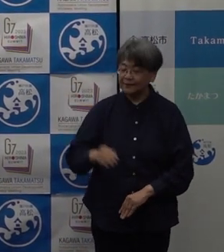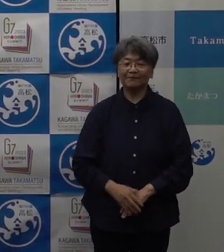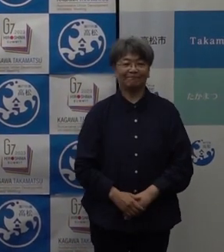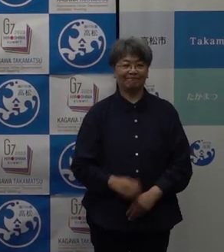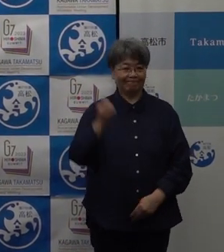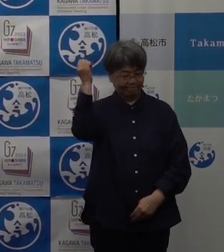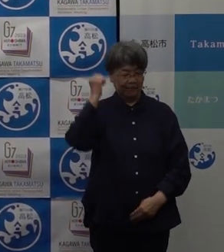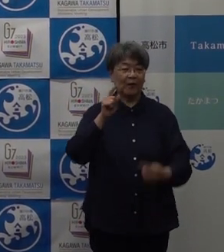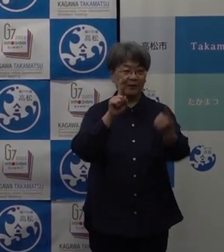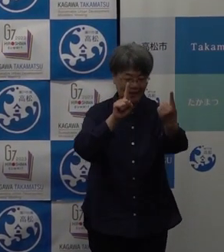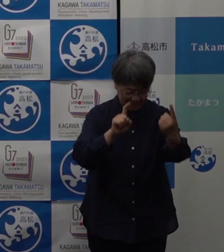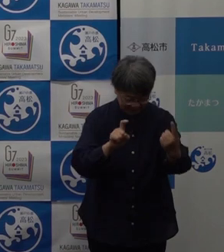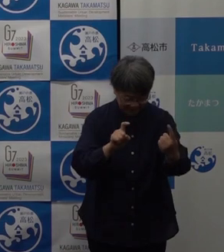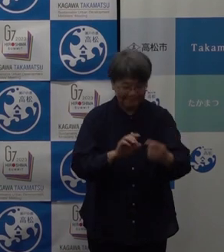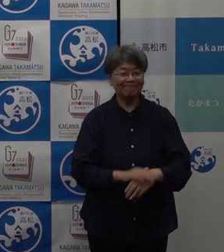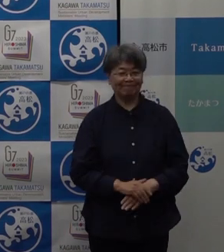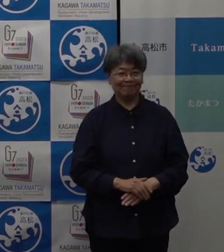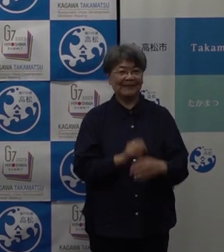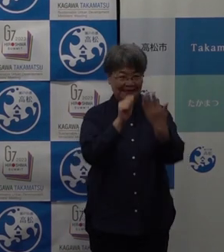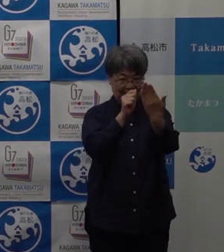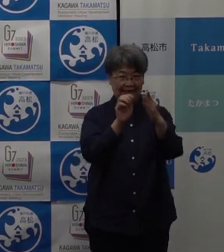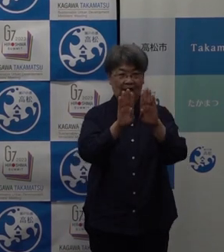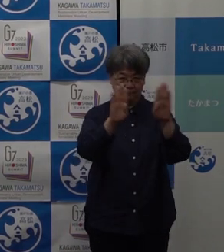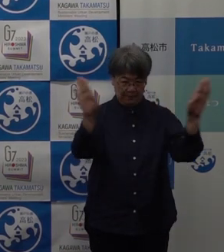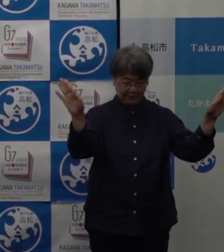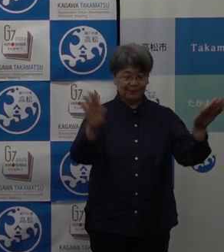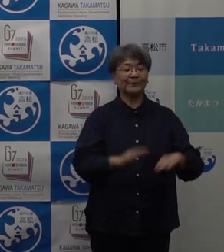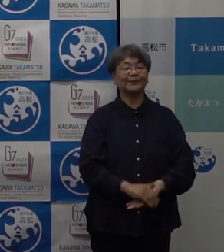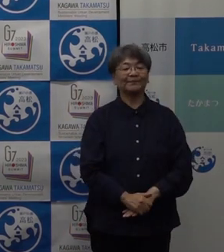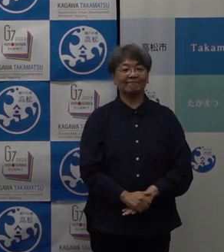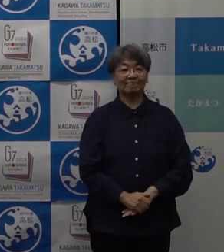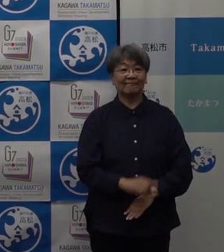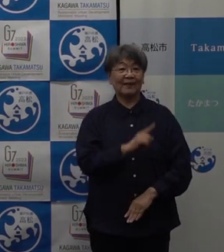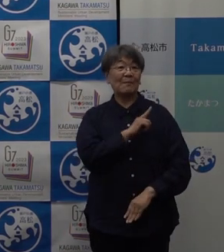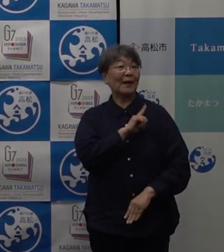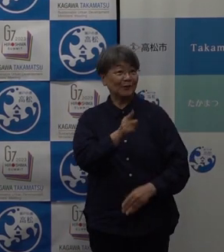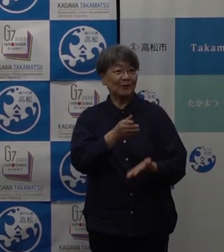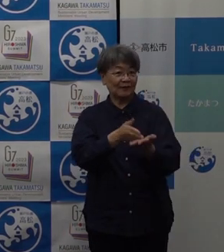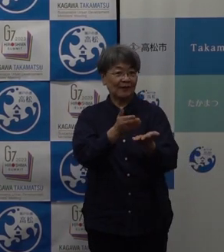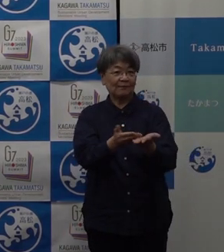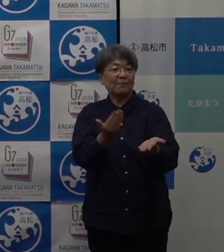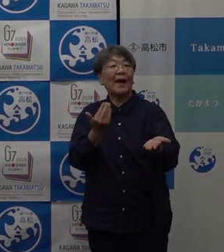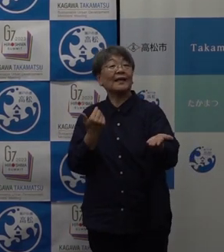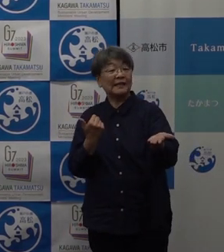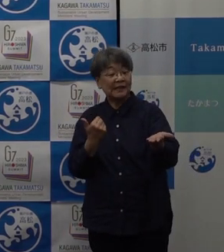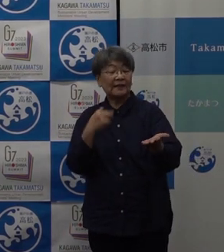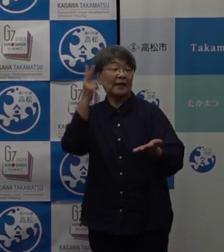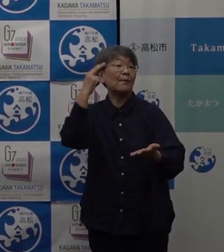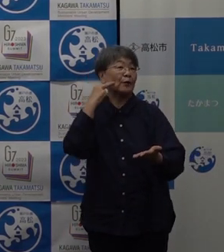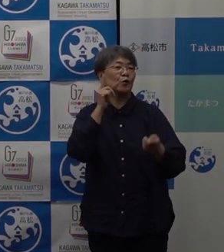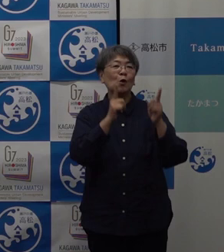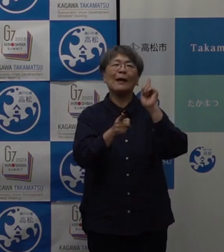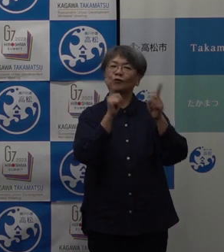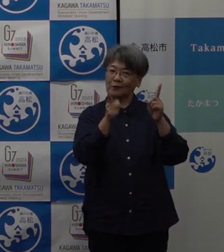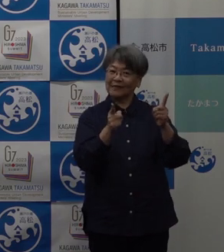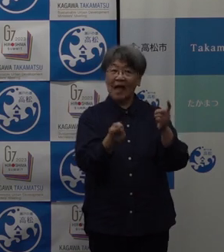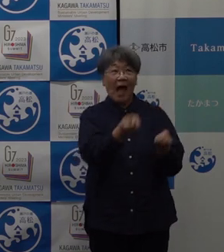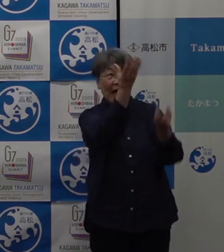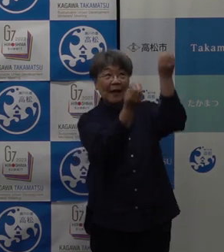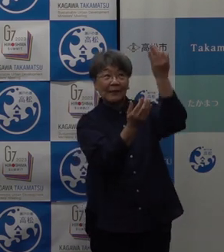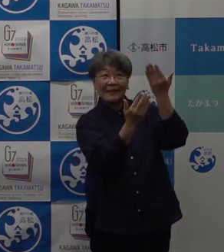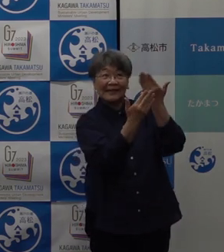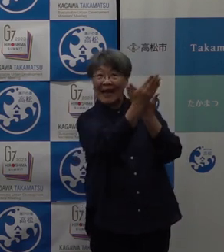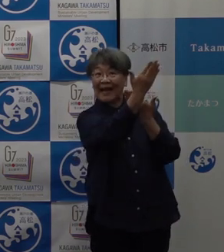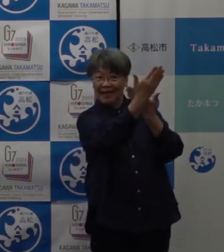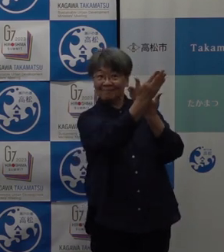はい、おはようございます。それでは記者会見を始めさせていただきます。まず題材に入ります前に、高松祭りの花火大会につきまして